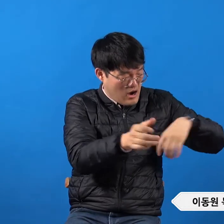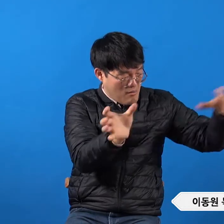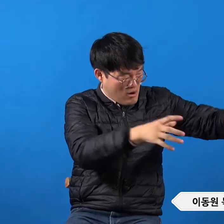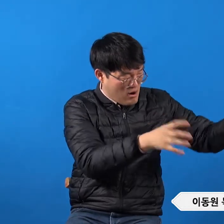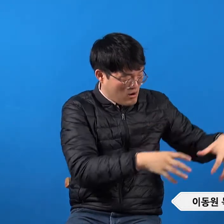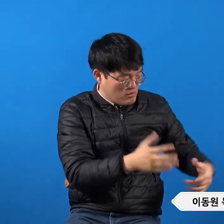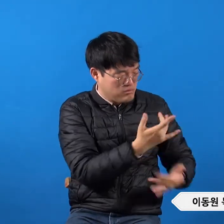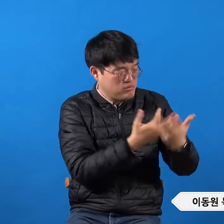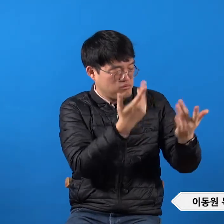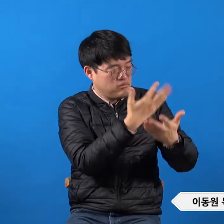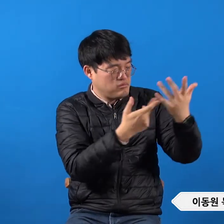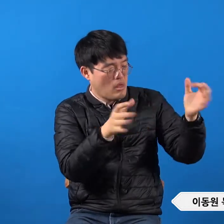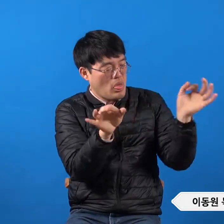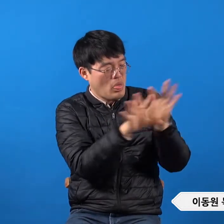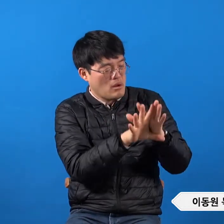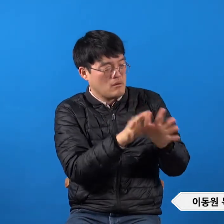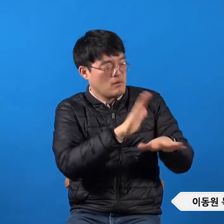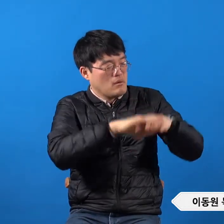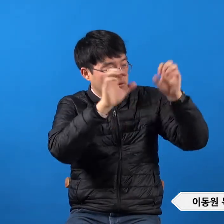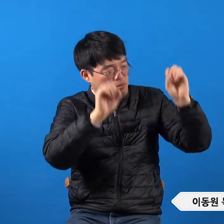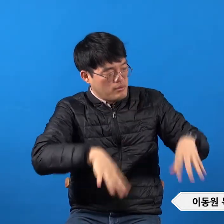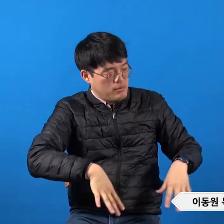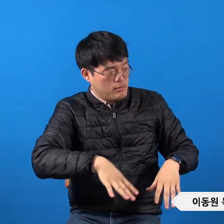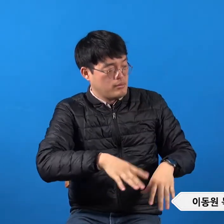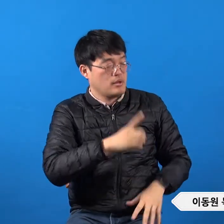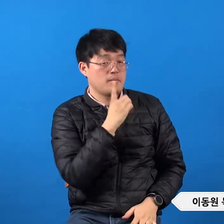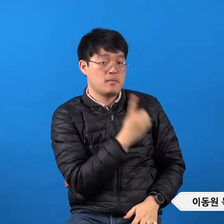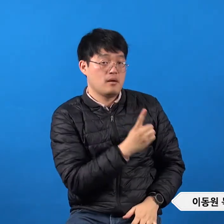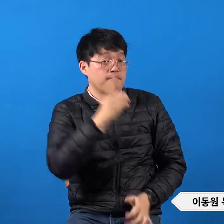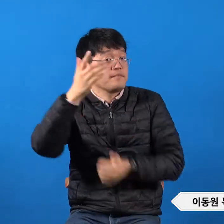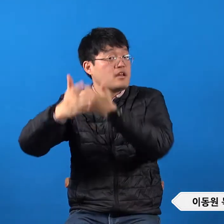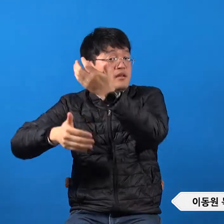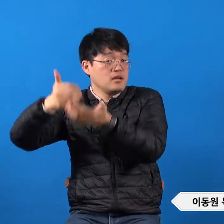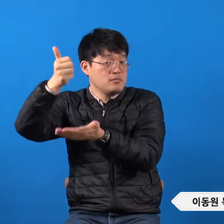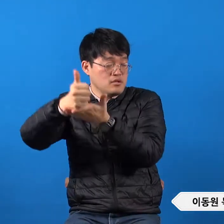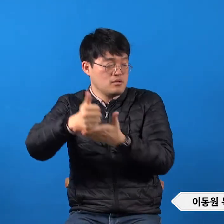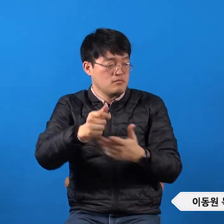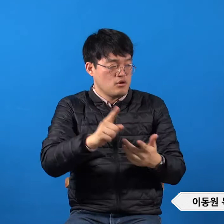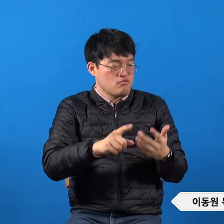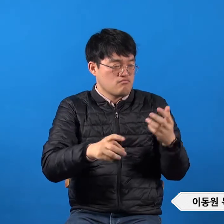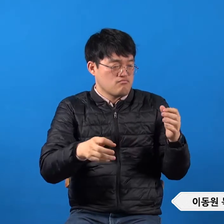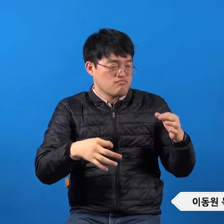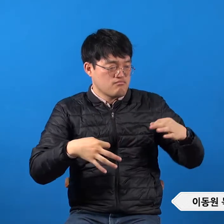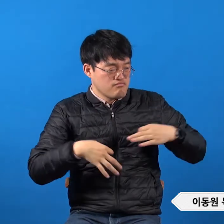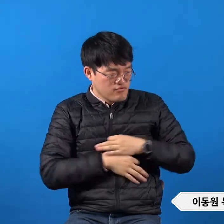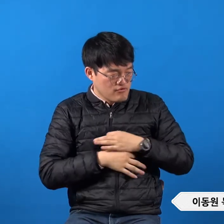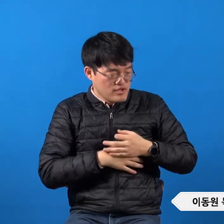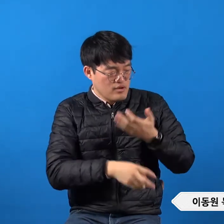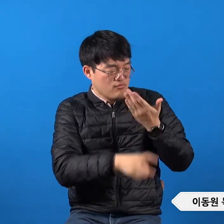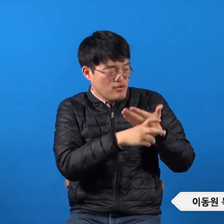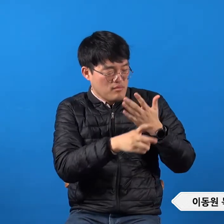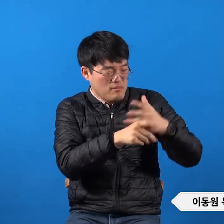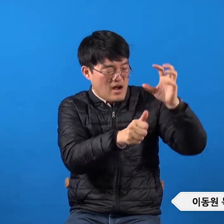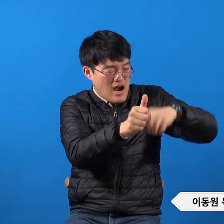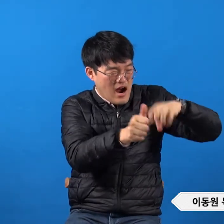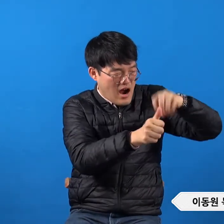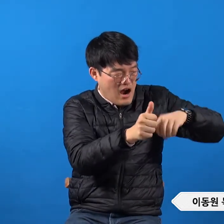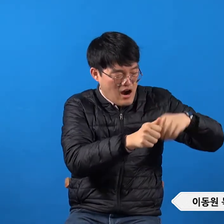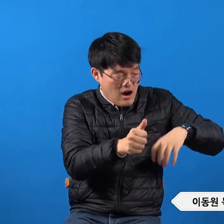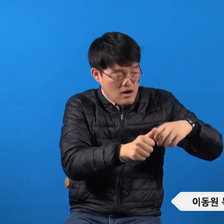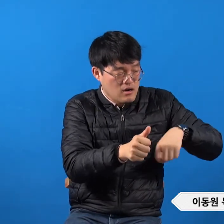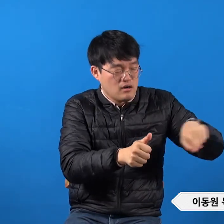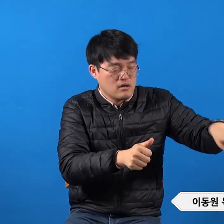것이다. 결국은 헛된 것이다. 하나님은 착취를 미워하십니다.